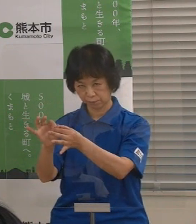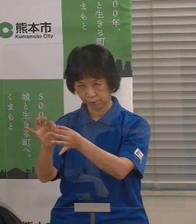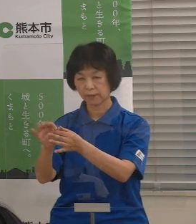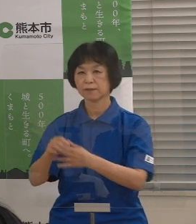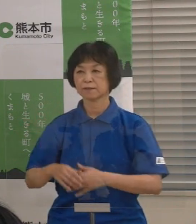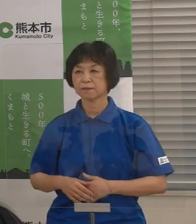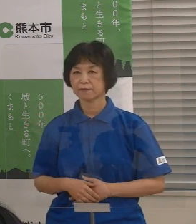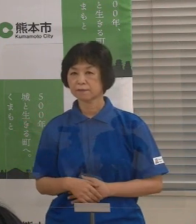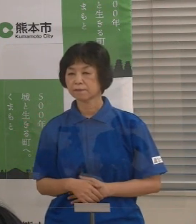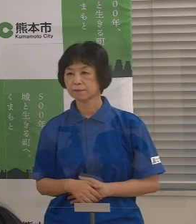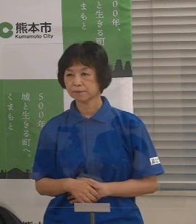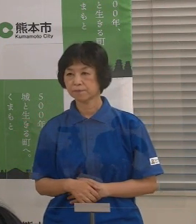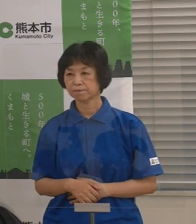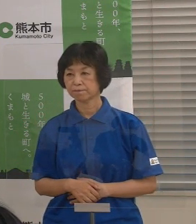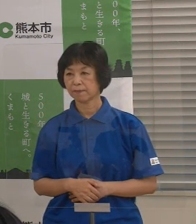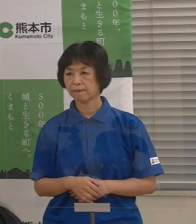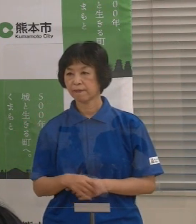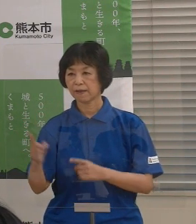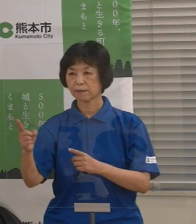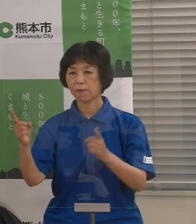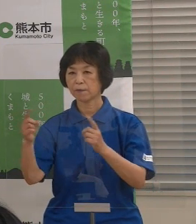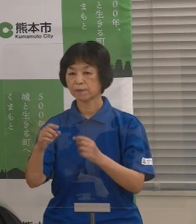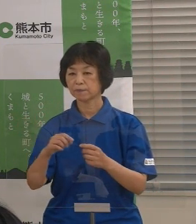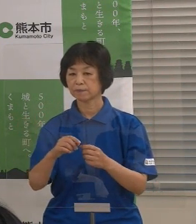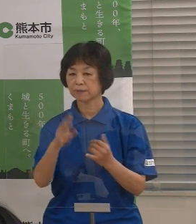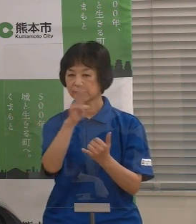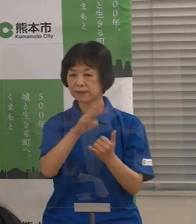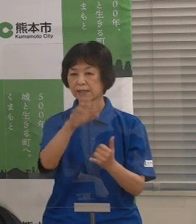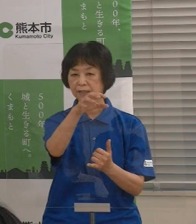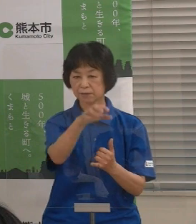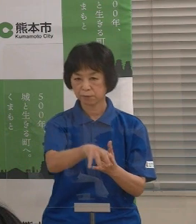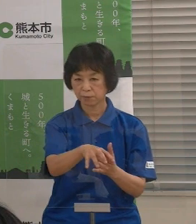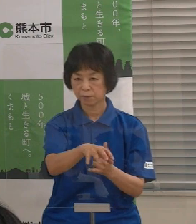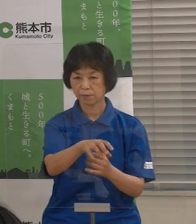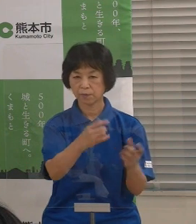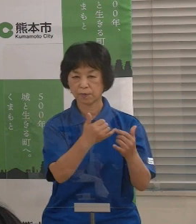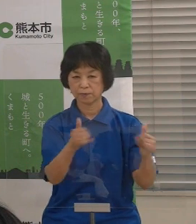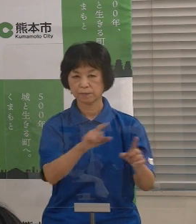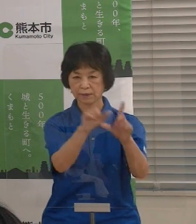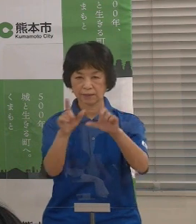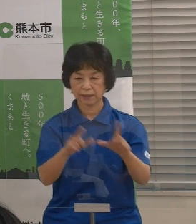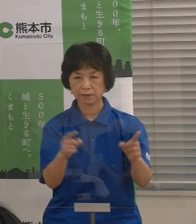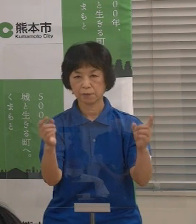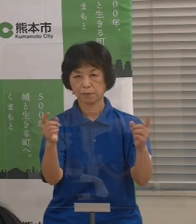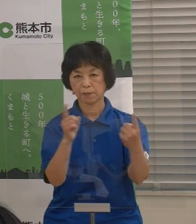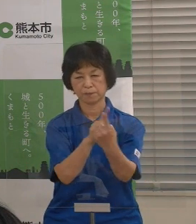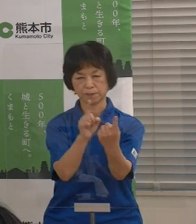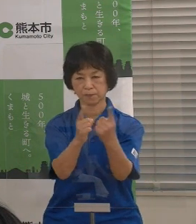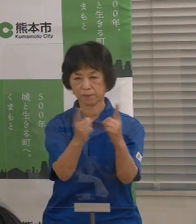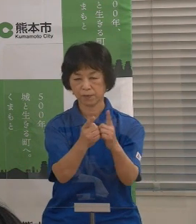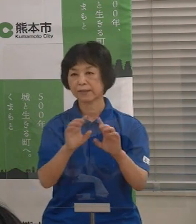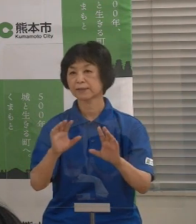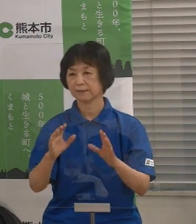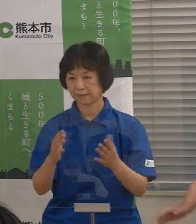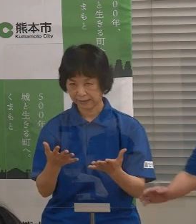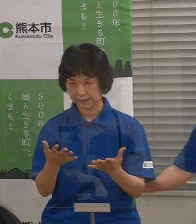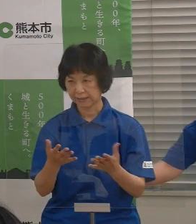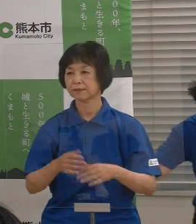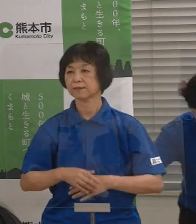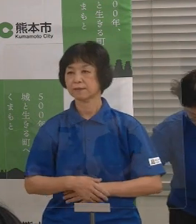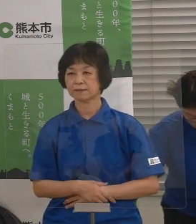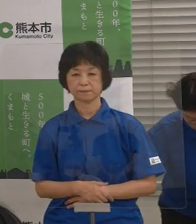直接そういった被災者との接触はないということであります。それ